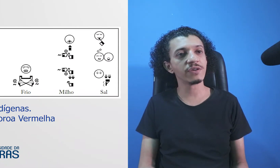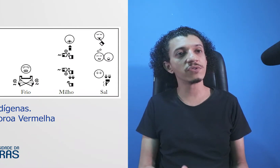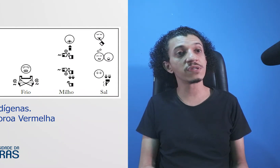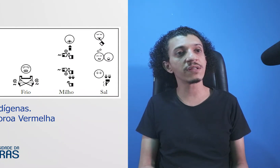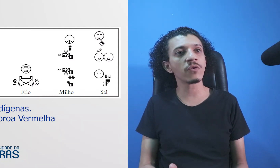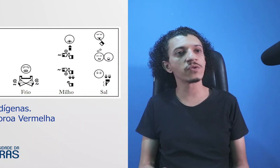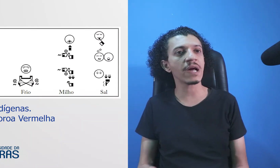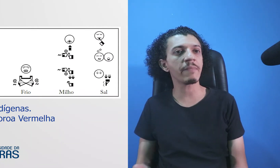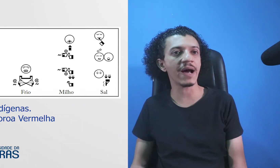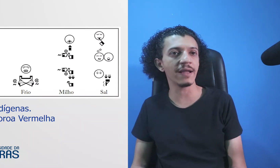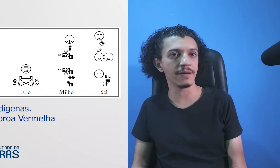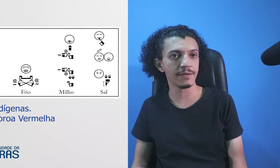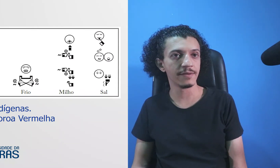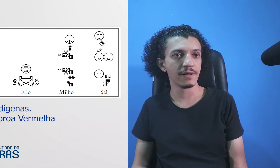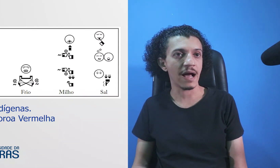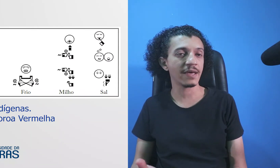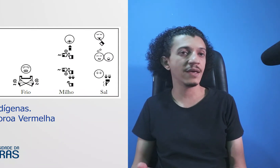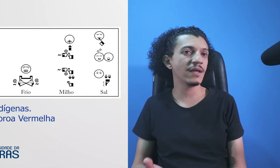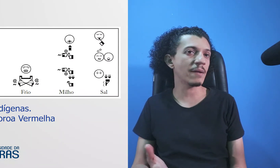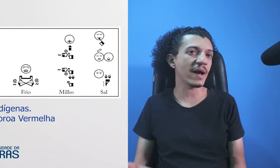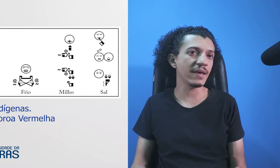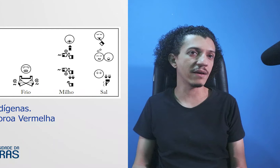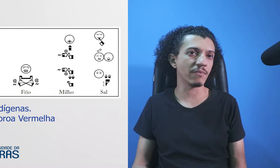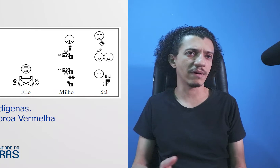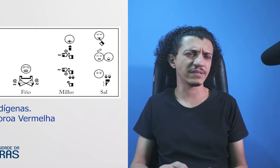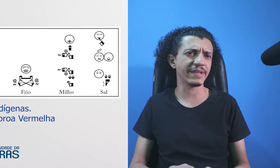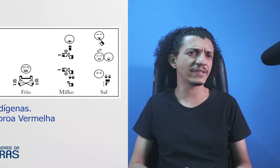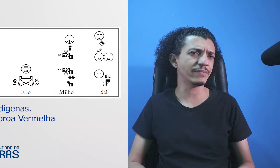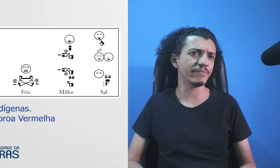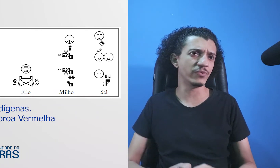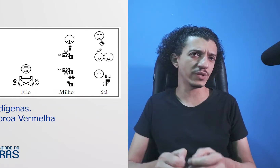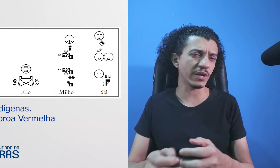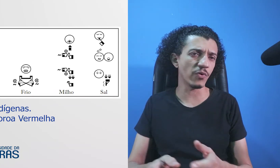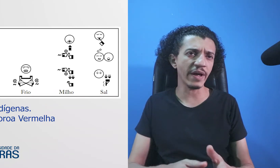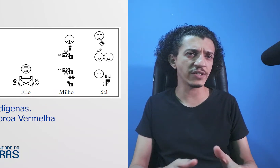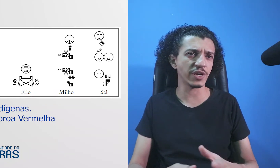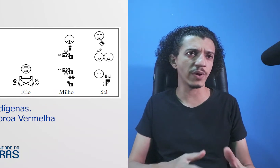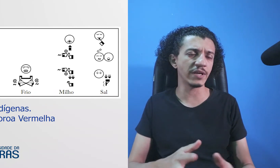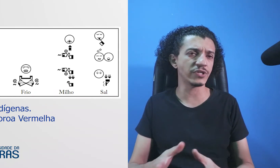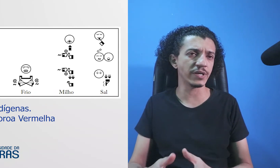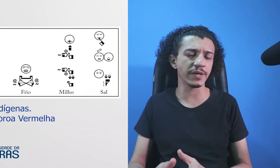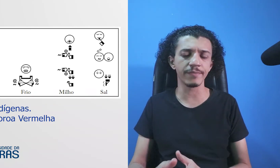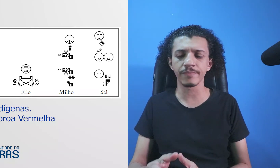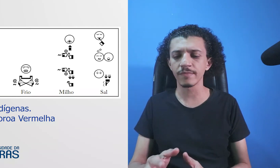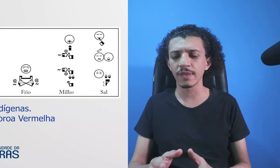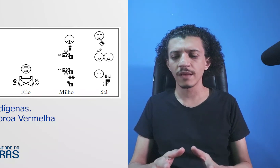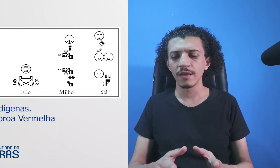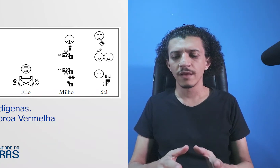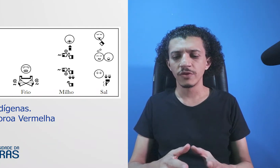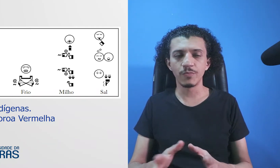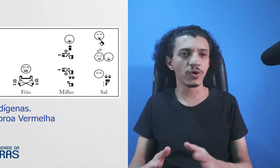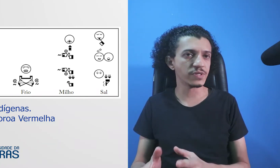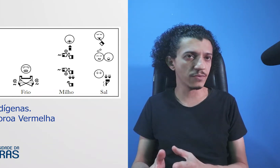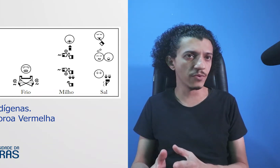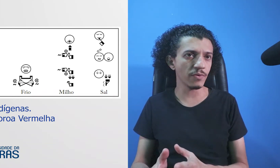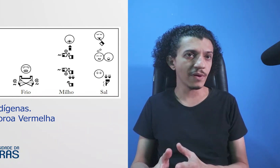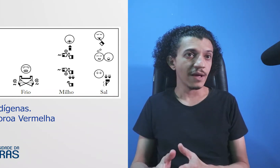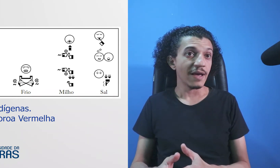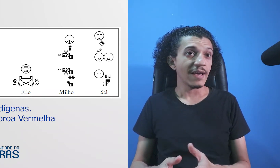de Santa Cruz Cabralha, aqui na Bahia, uma cidade do interior, região ali de Porto Seguro, e a